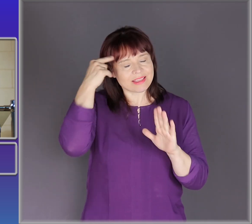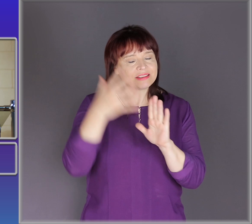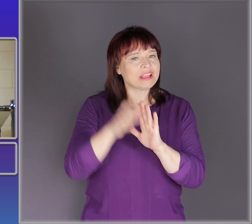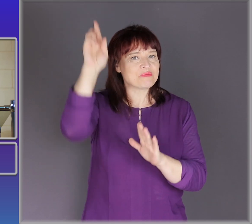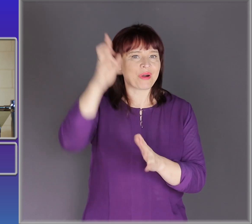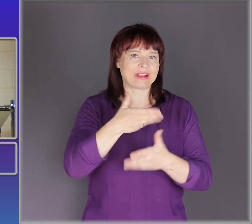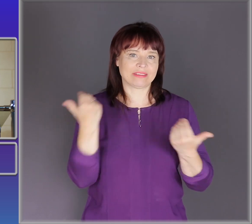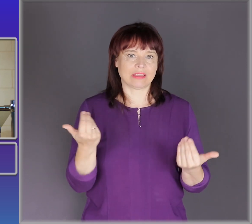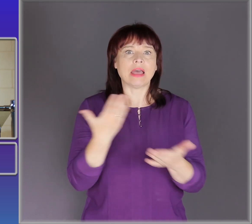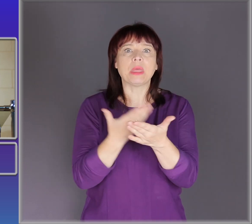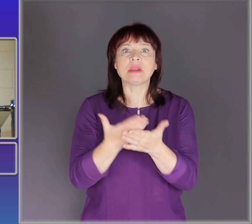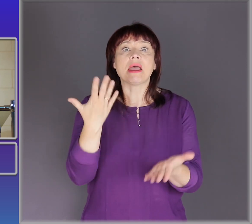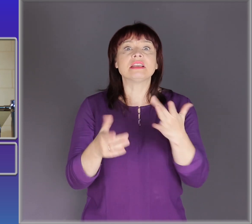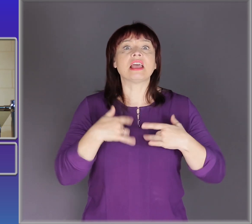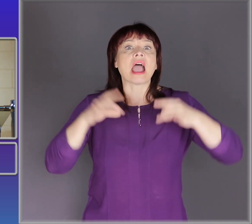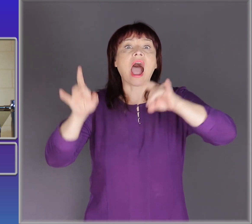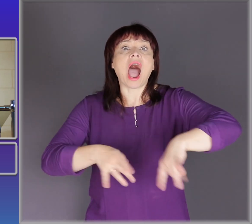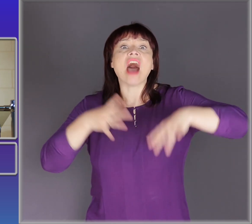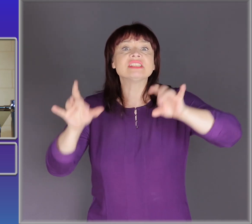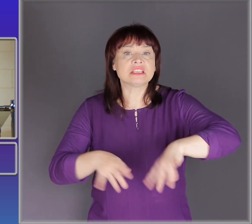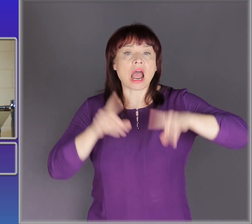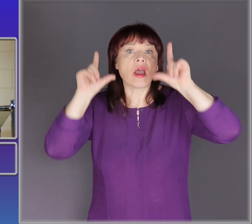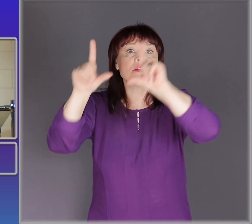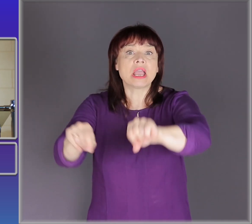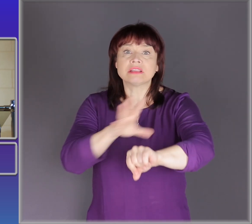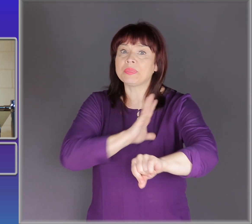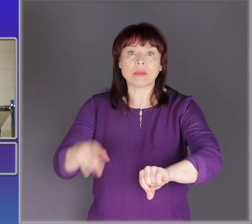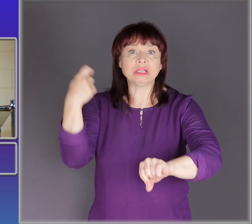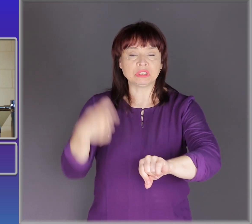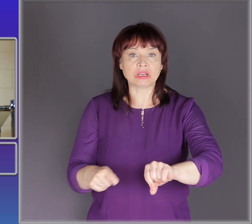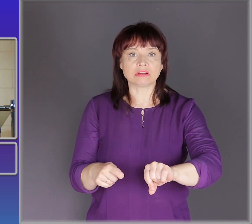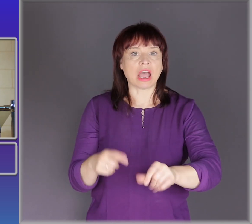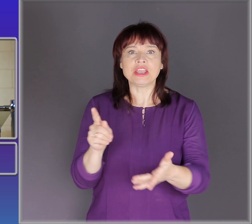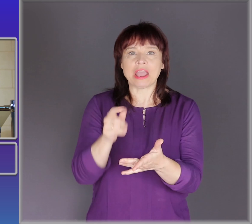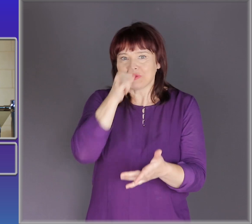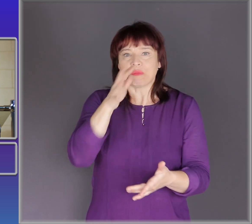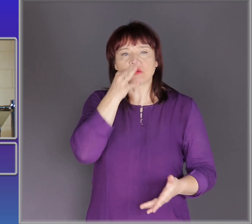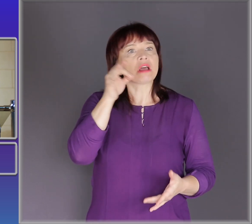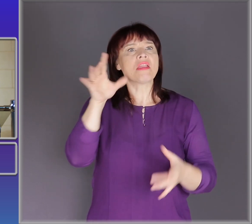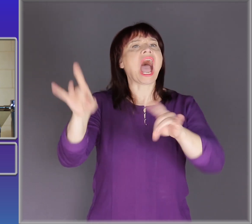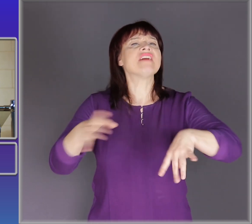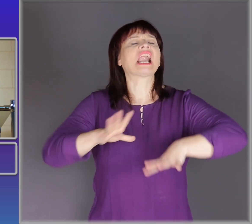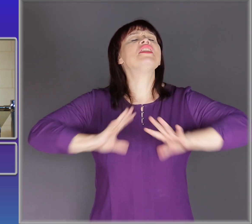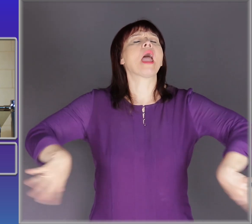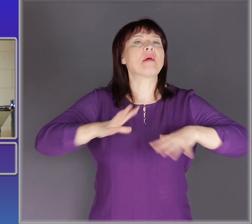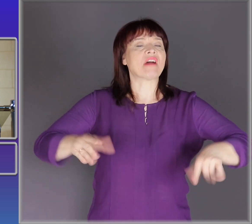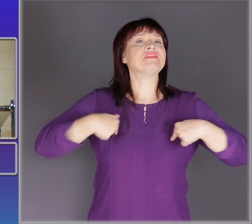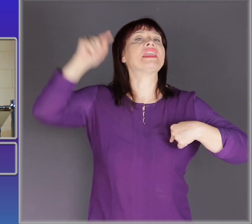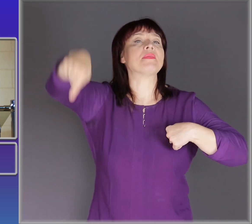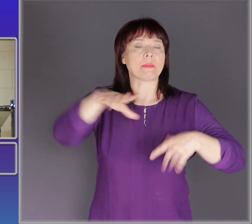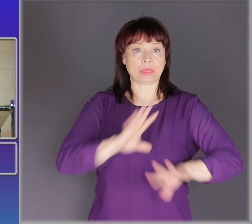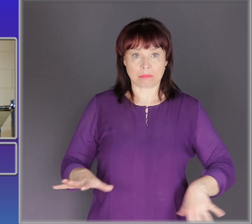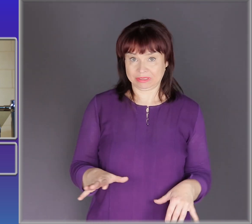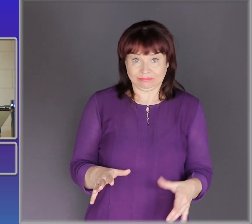не была в австралии есть не могу сказать что австралия существует я не хочу уподобляться тем людям которые говорят я не космонавт